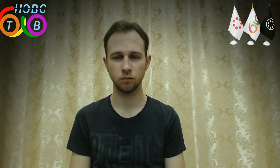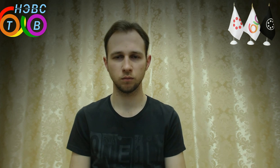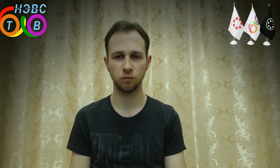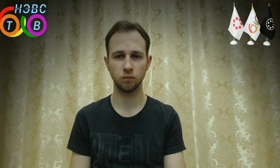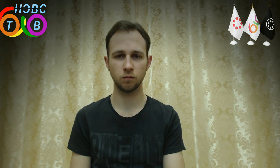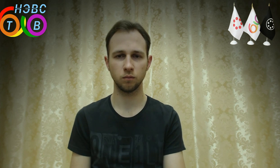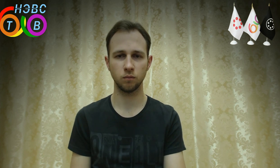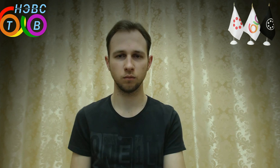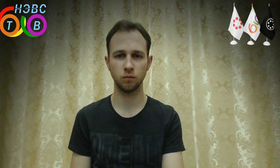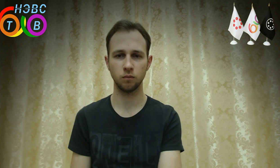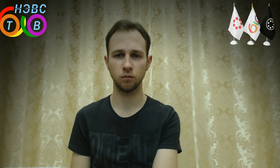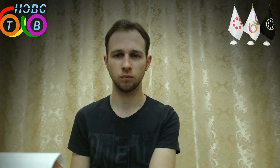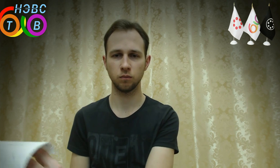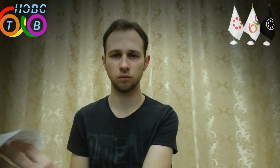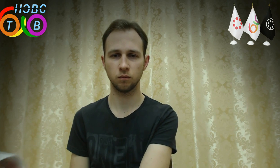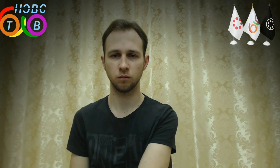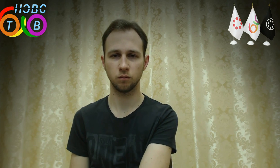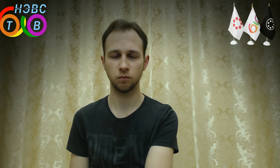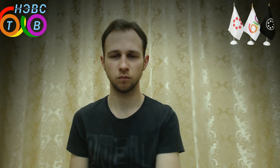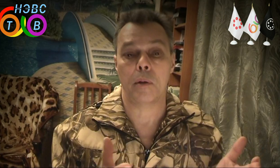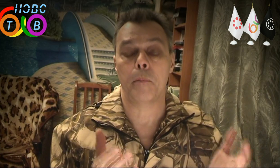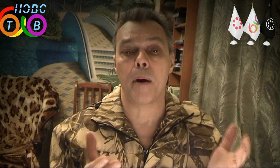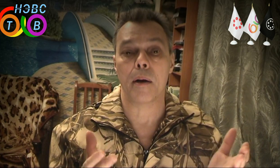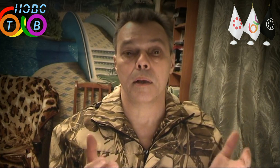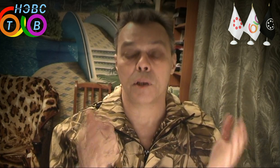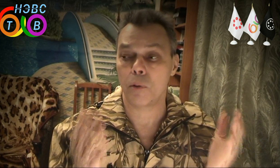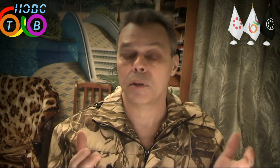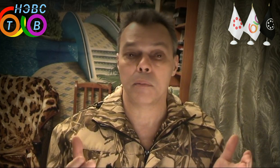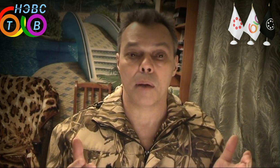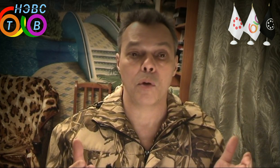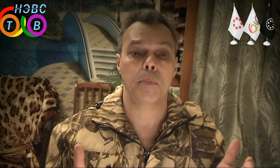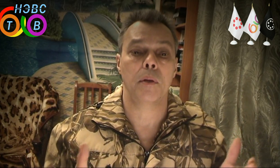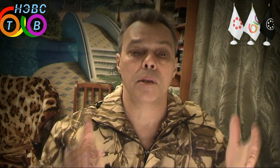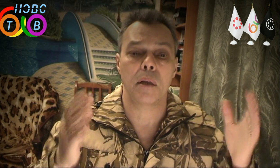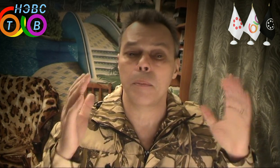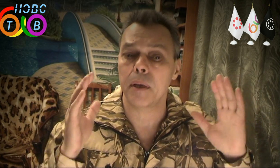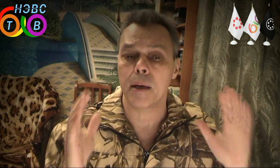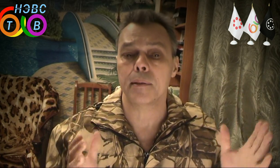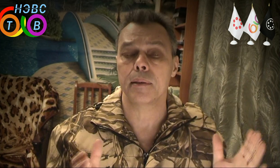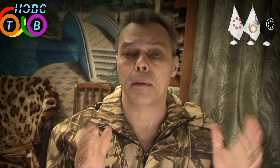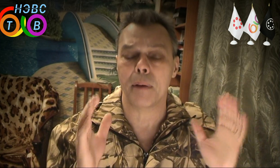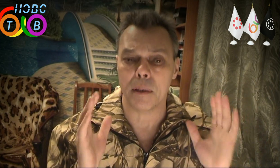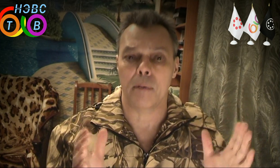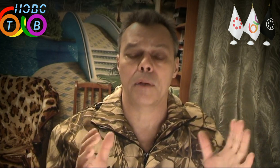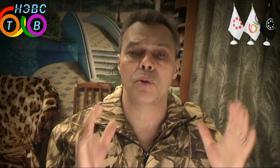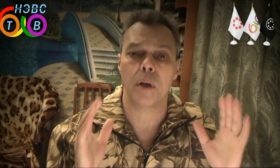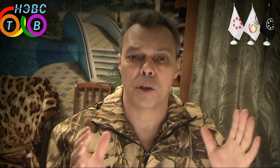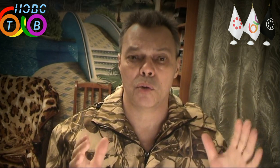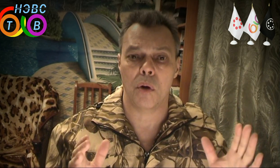поступать. Что может происходить? Вот живет пара, да, живет семья. Может быть, даже она прекрасно изгармонирована, все хорошо.